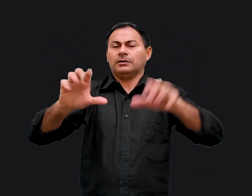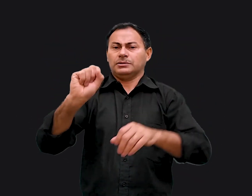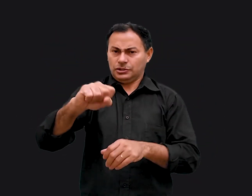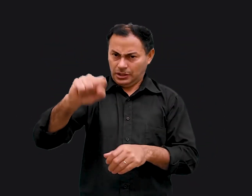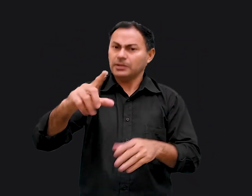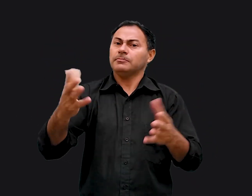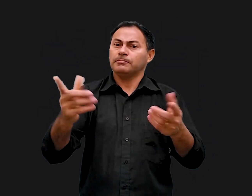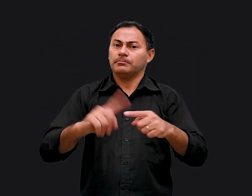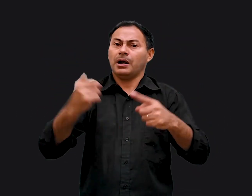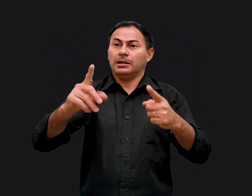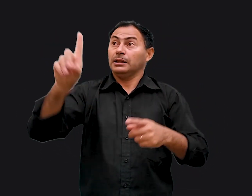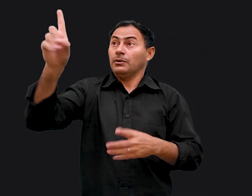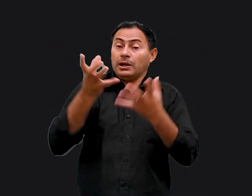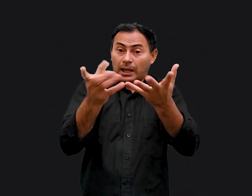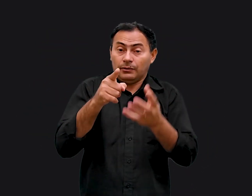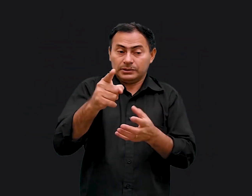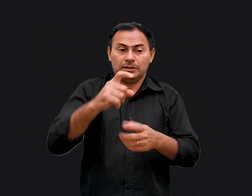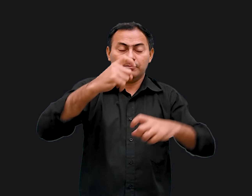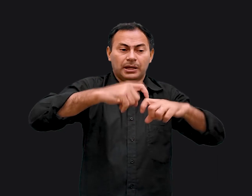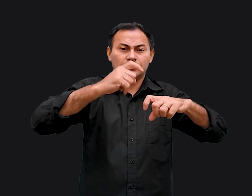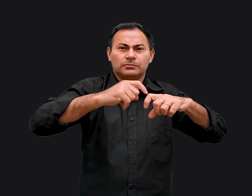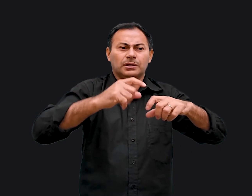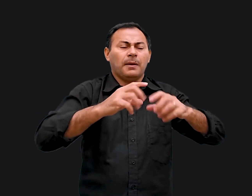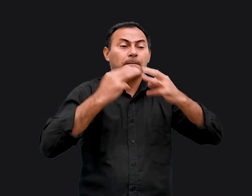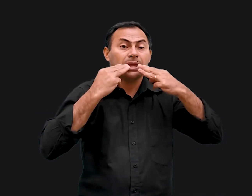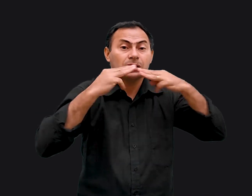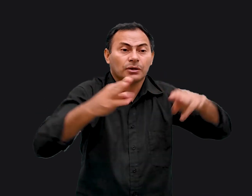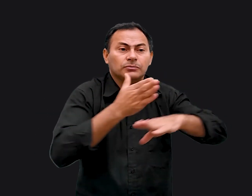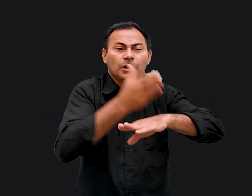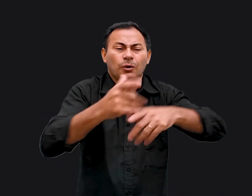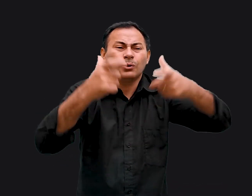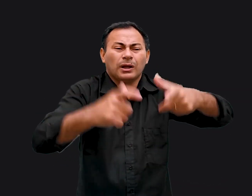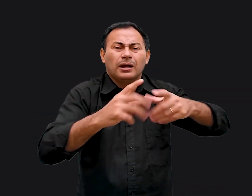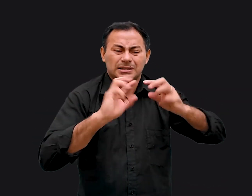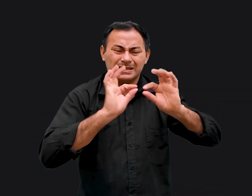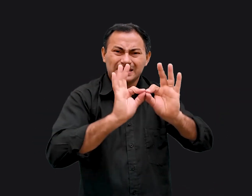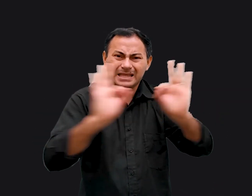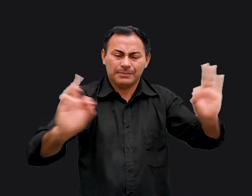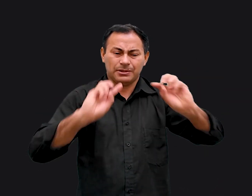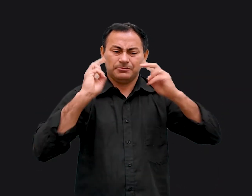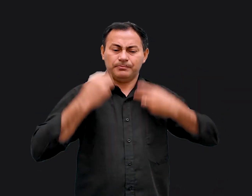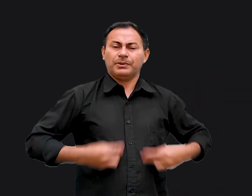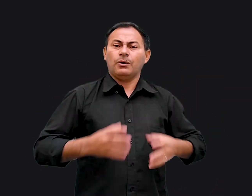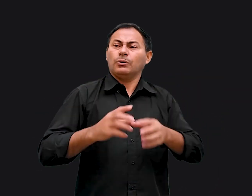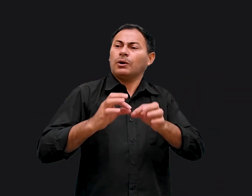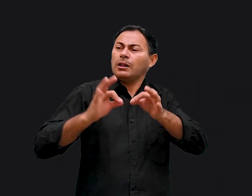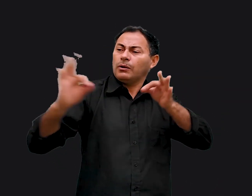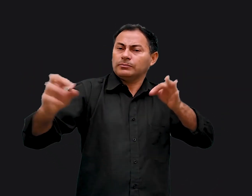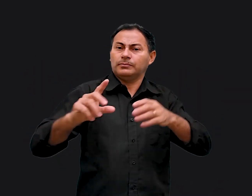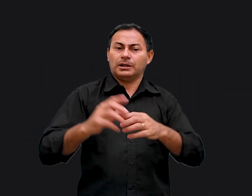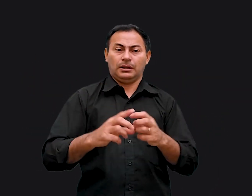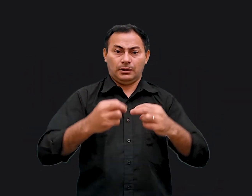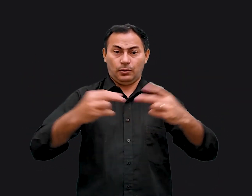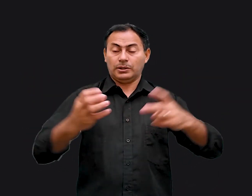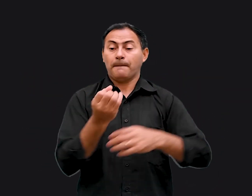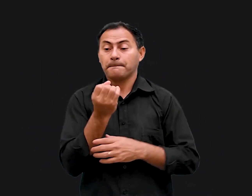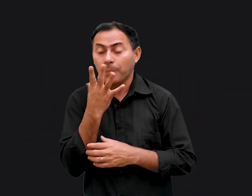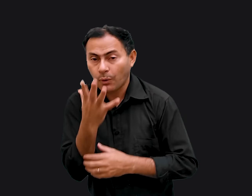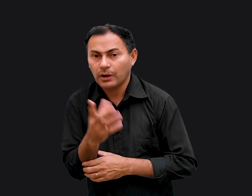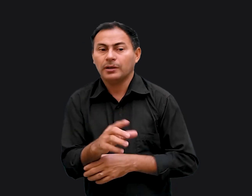que seria ótimo. Mas se Deus quer que você seja um médico missionário em um lugar humilde ou uma região distante, então aquela coisa boa é